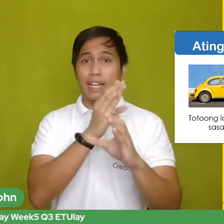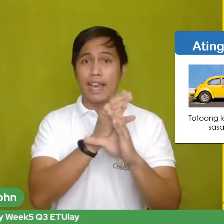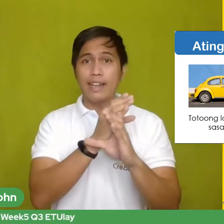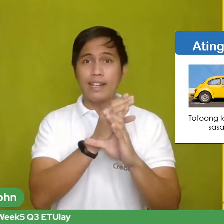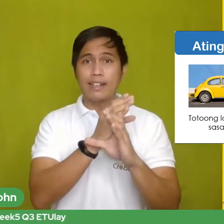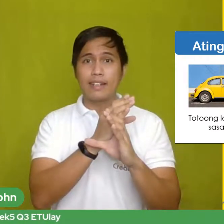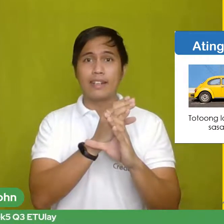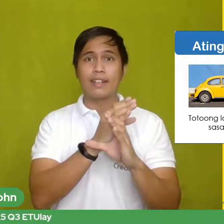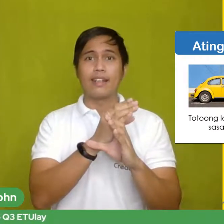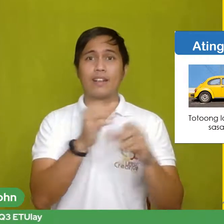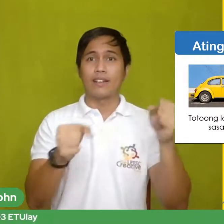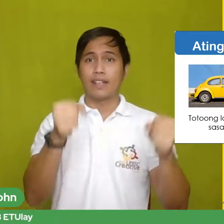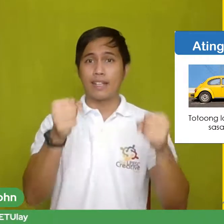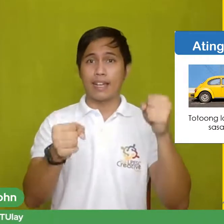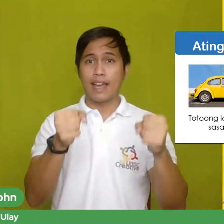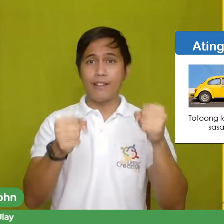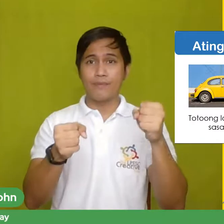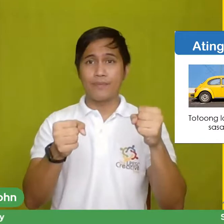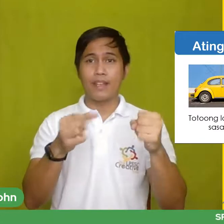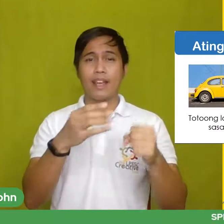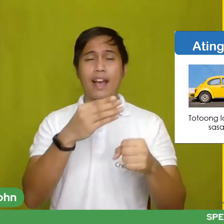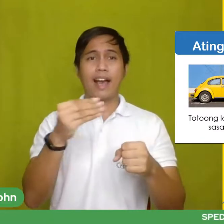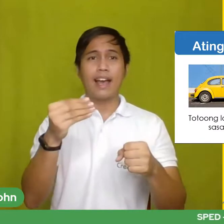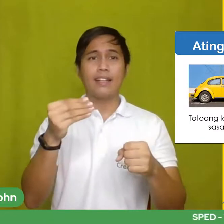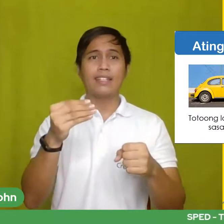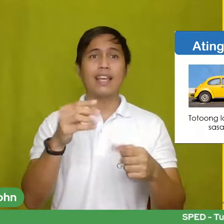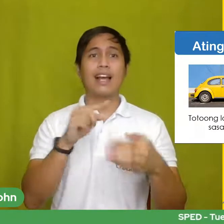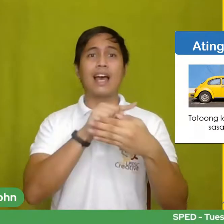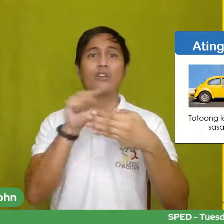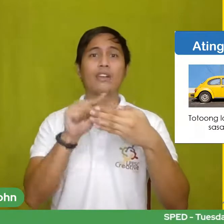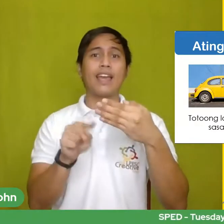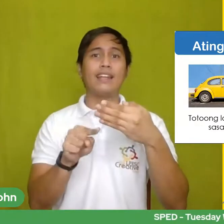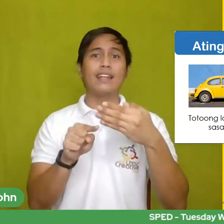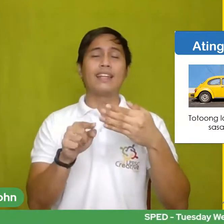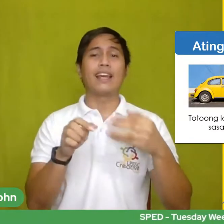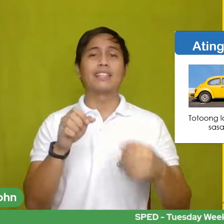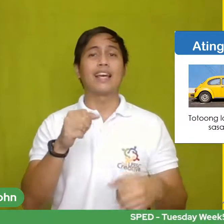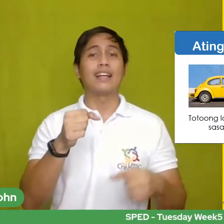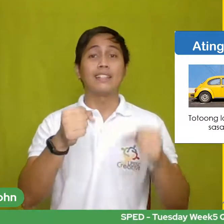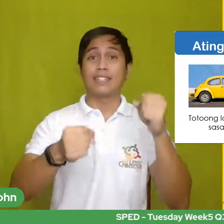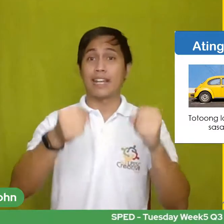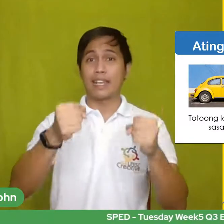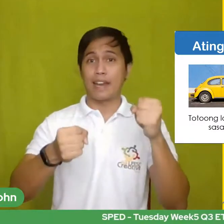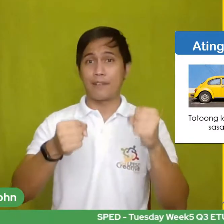sasakyan, sasakyan at isang outline ng isang sasakyan.